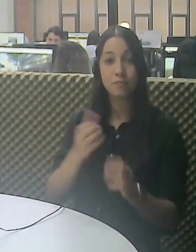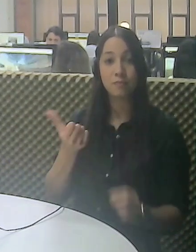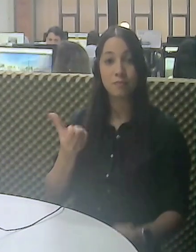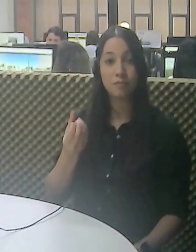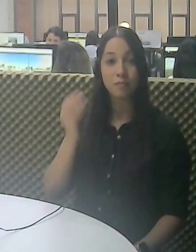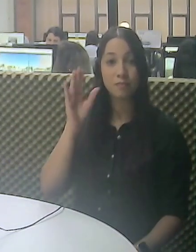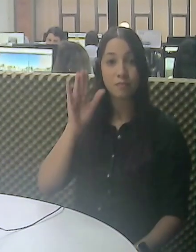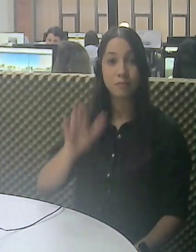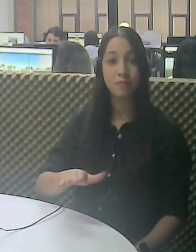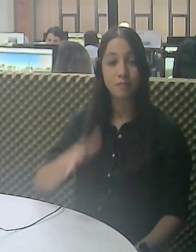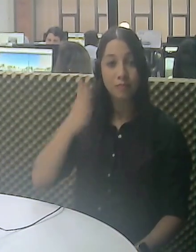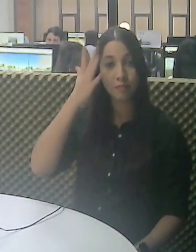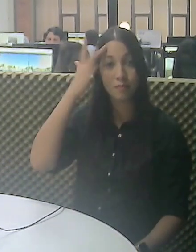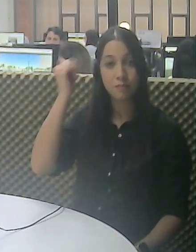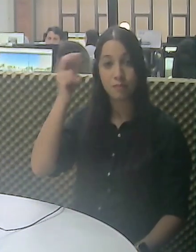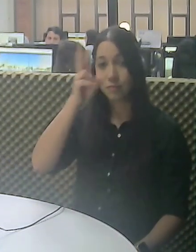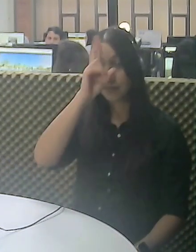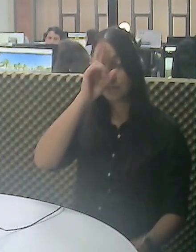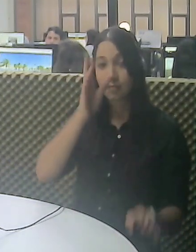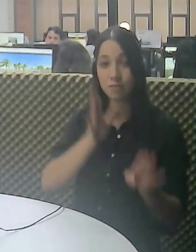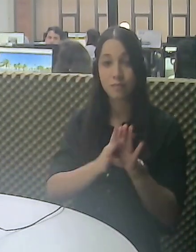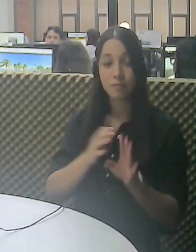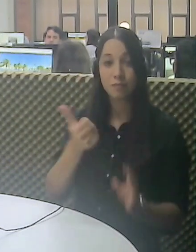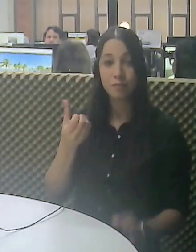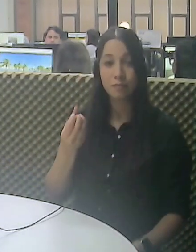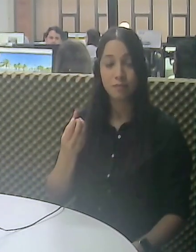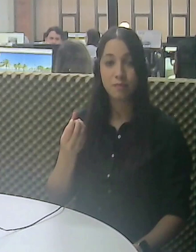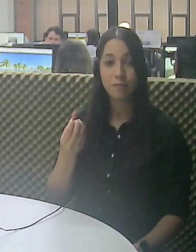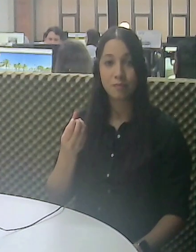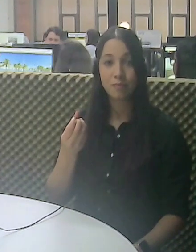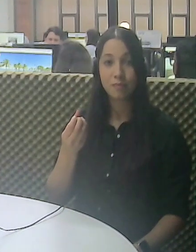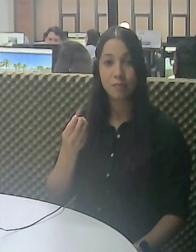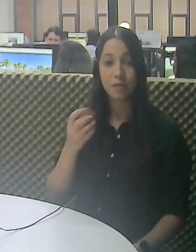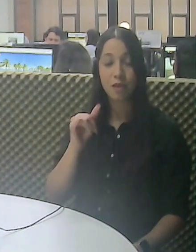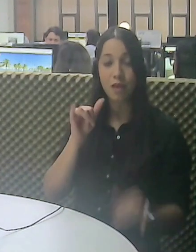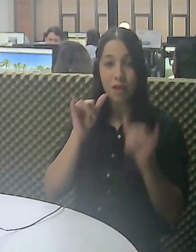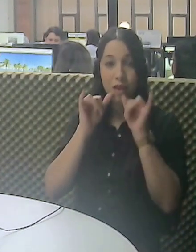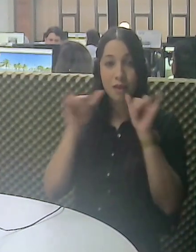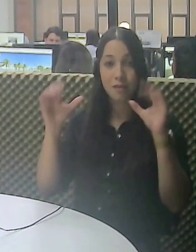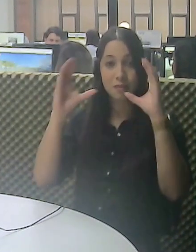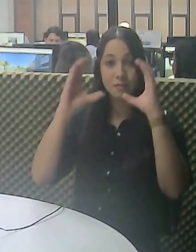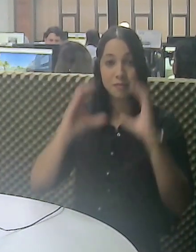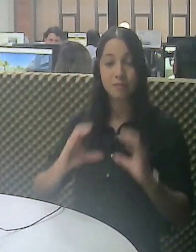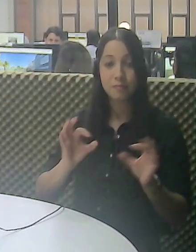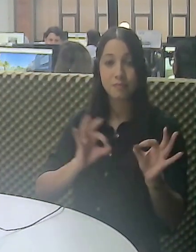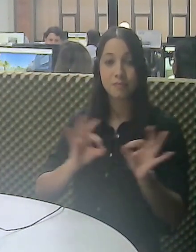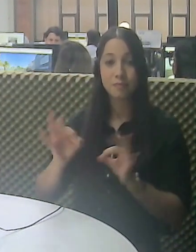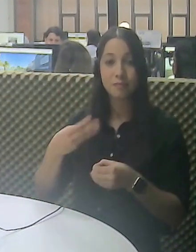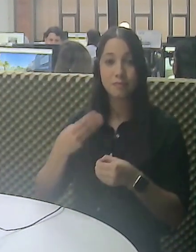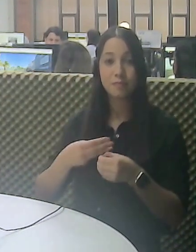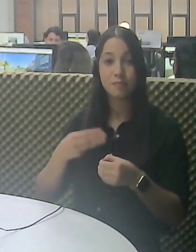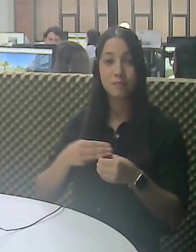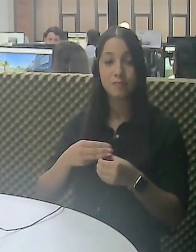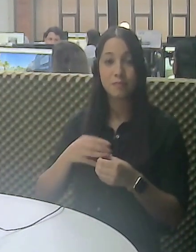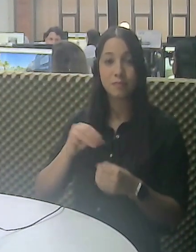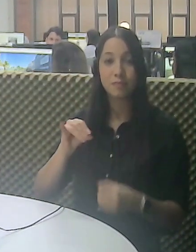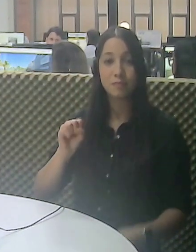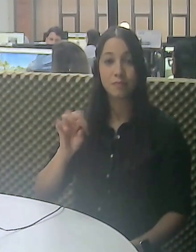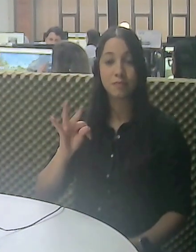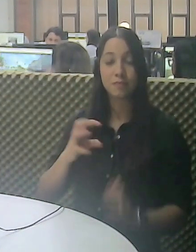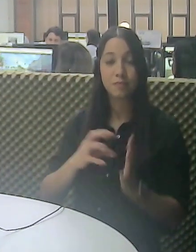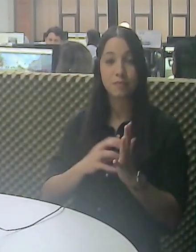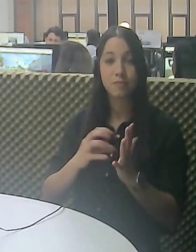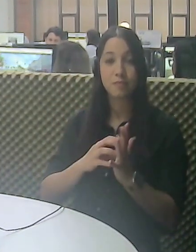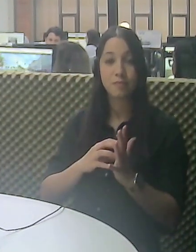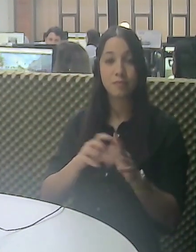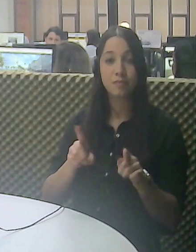tarde e amanhã do meio-dia até às 4. Vamos ouvir o recado da coordenadora do Programa Municipal de IST-AIDS